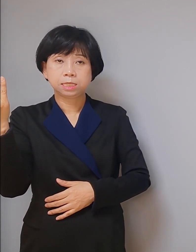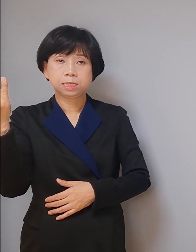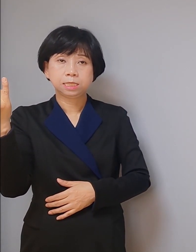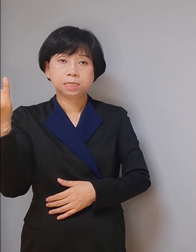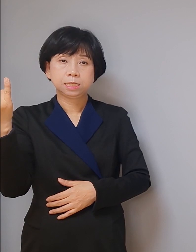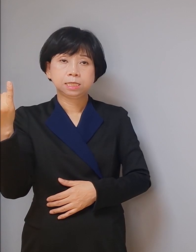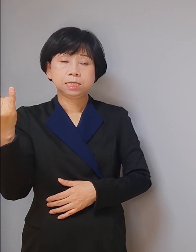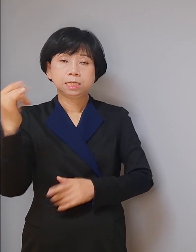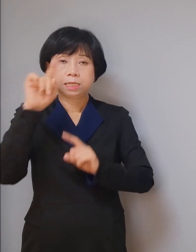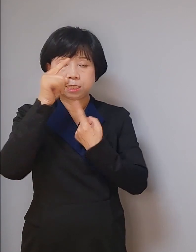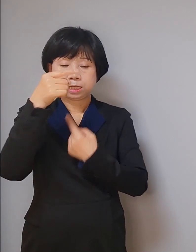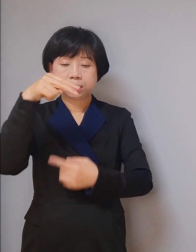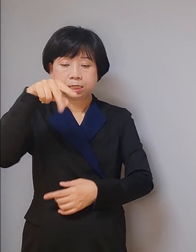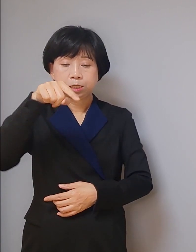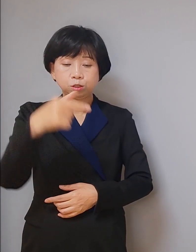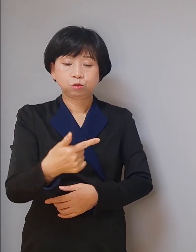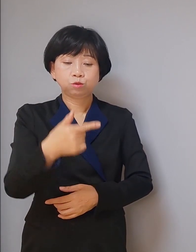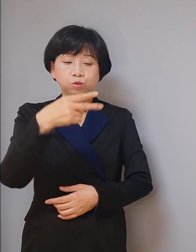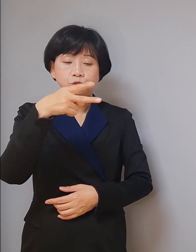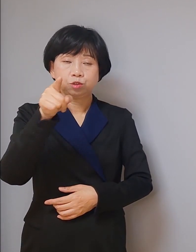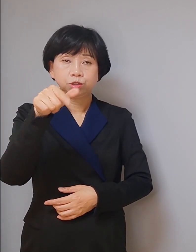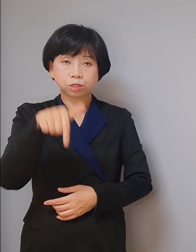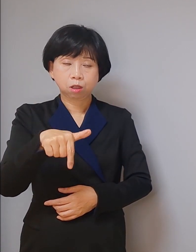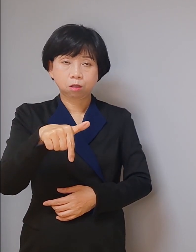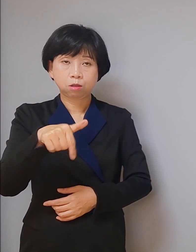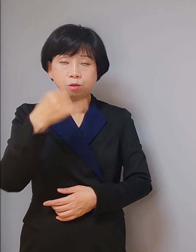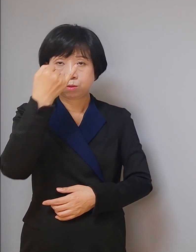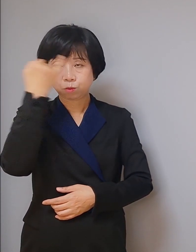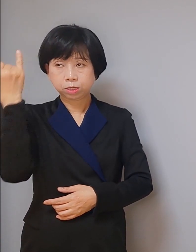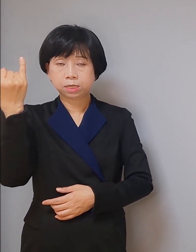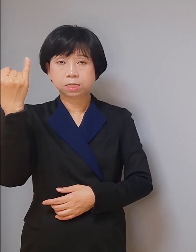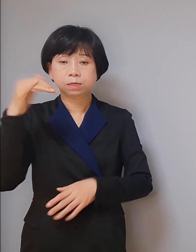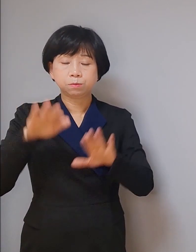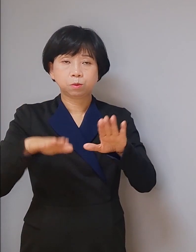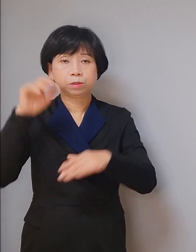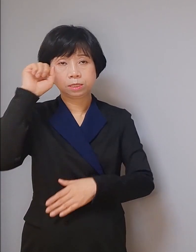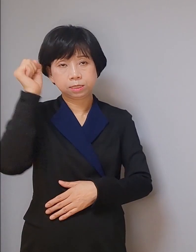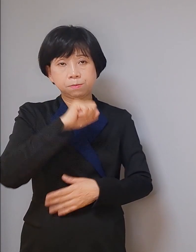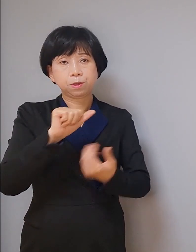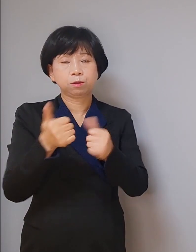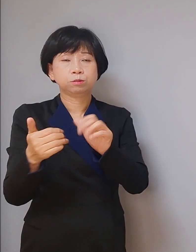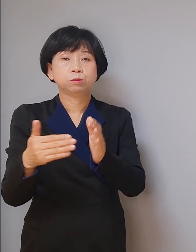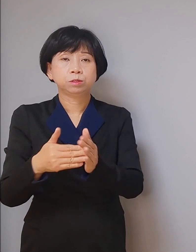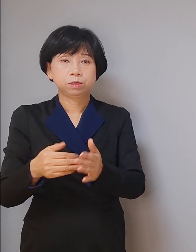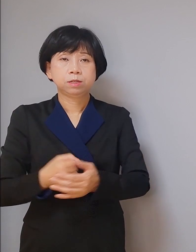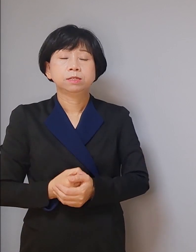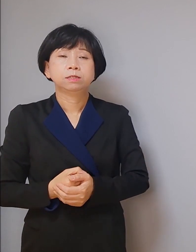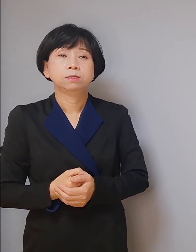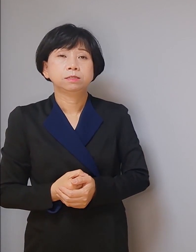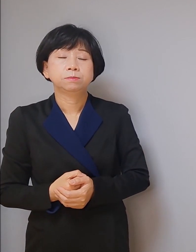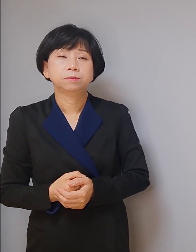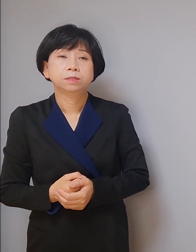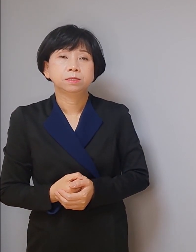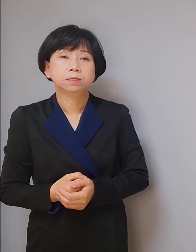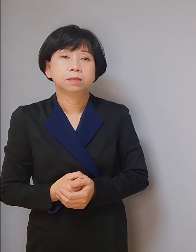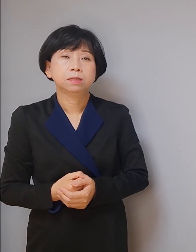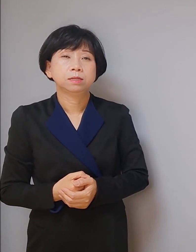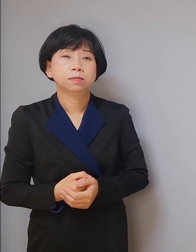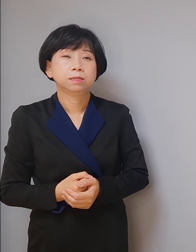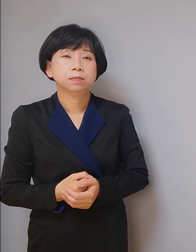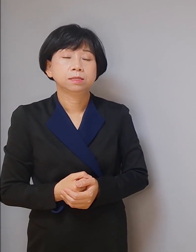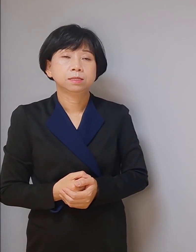모친 이순덕 타교회 권사님께서 오늘 새벽에 소천을 하셨습니다. 우리 심상훈 집사님,